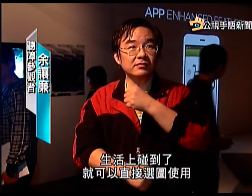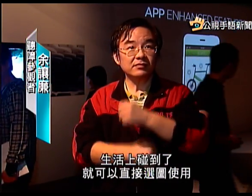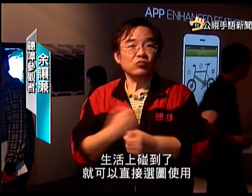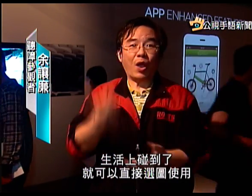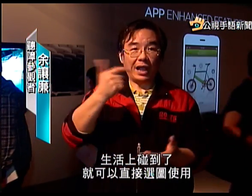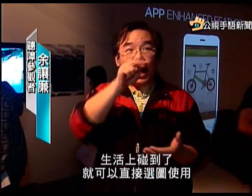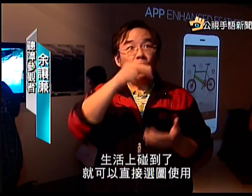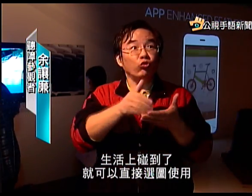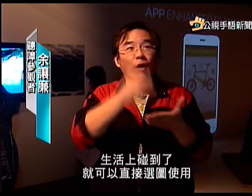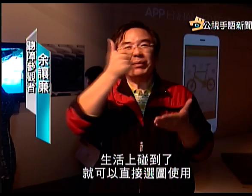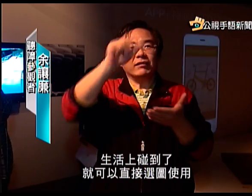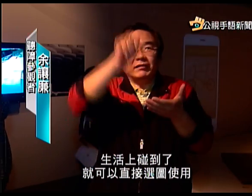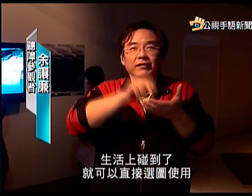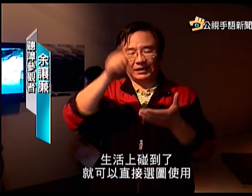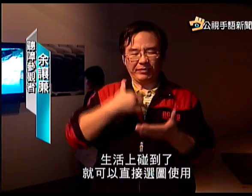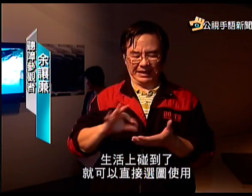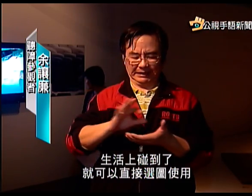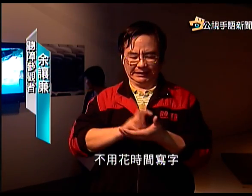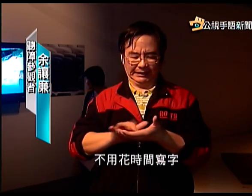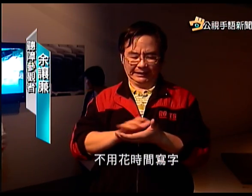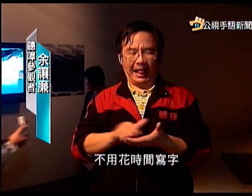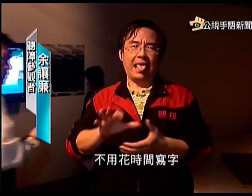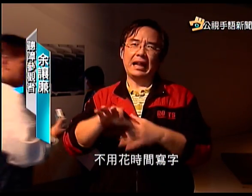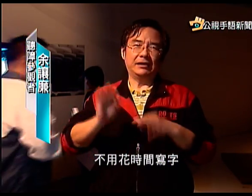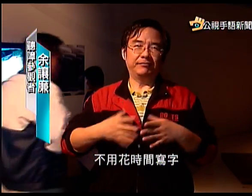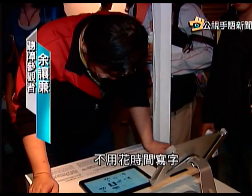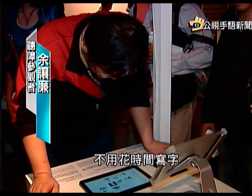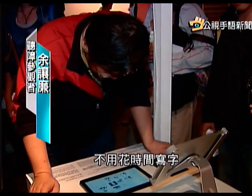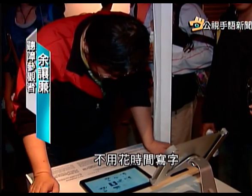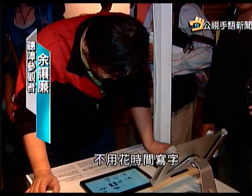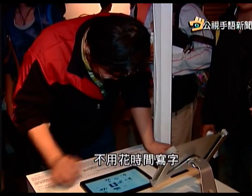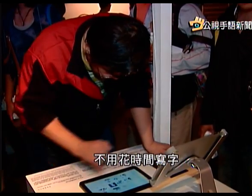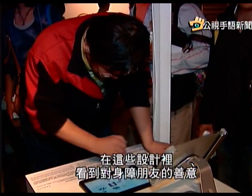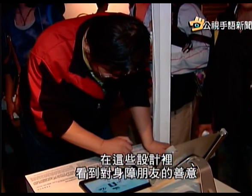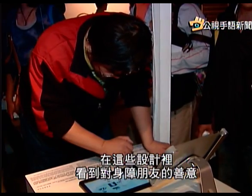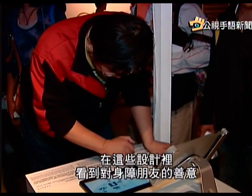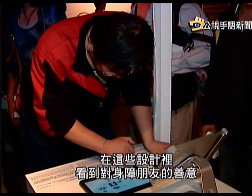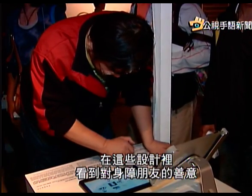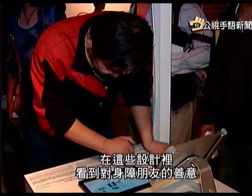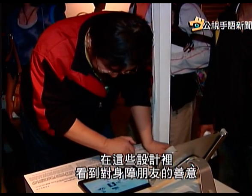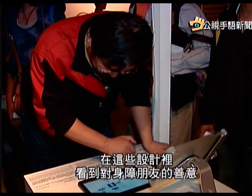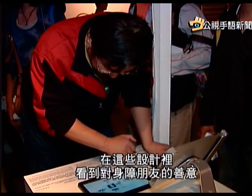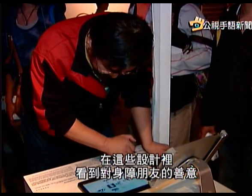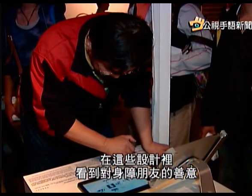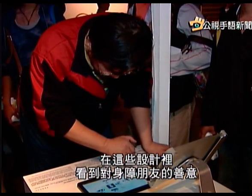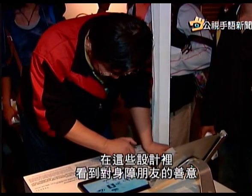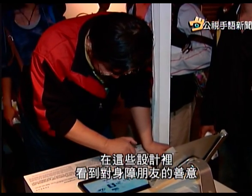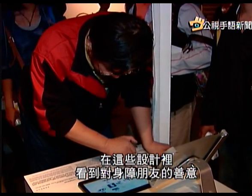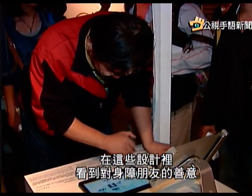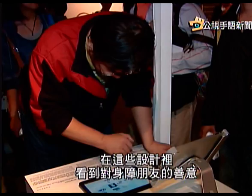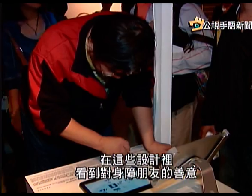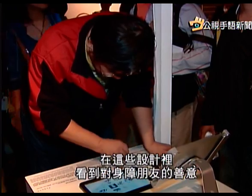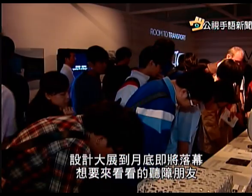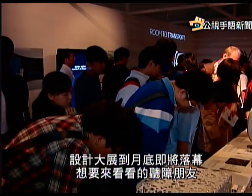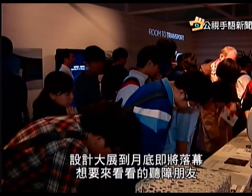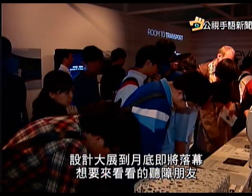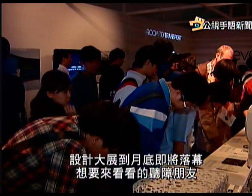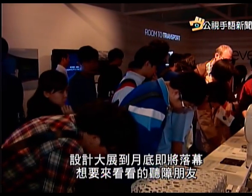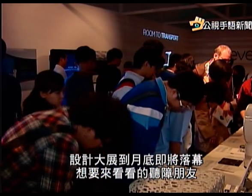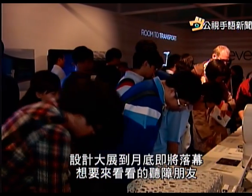以直接选图使用，不用花时间写字。 这些设计里看到对身障朋友的善意。设计大展到月底即